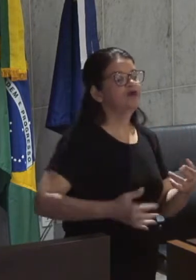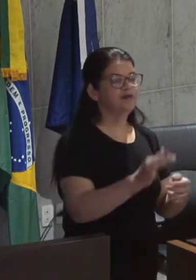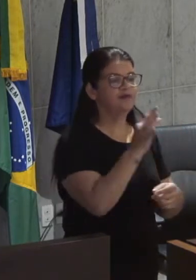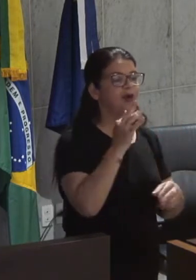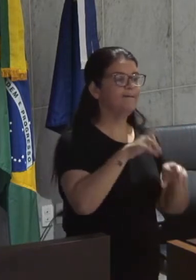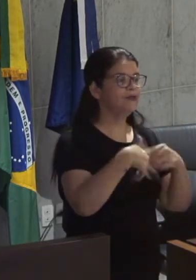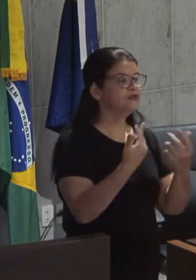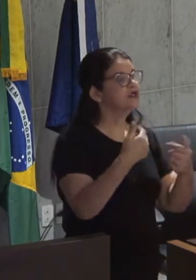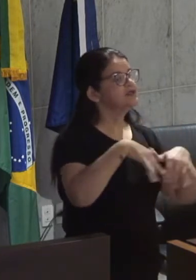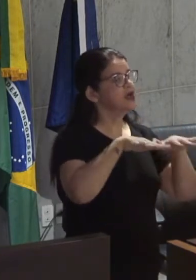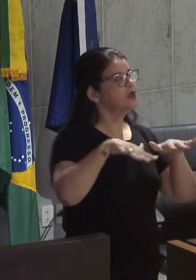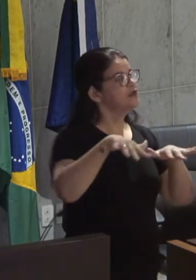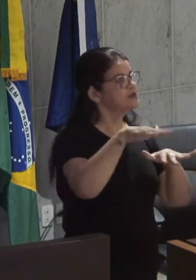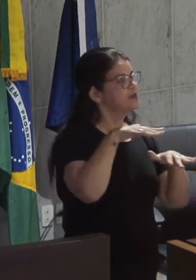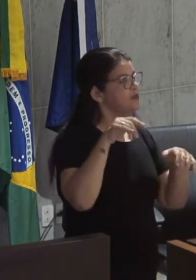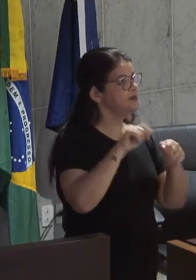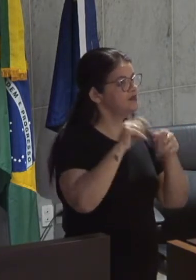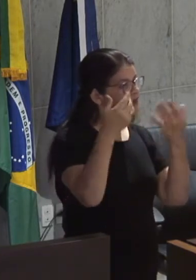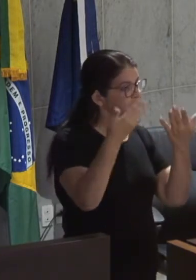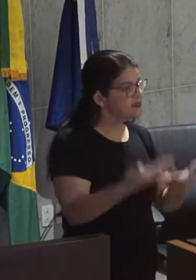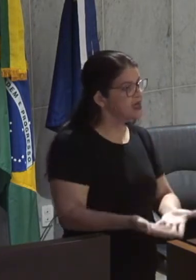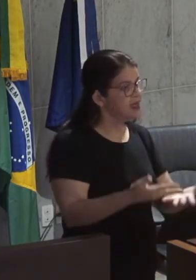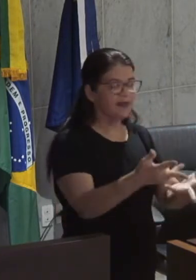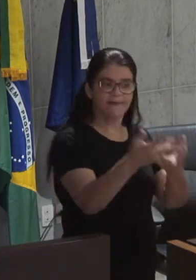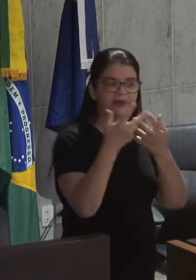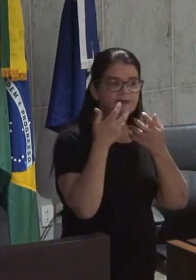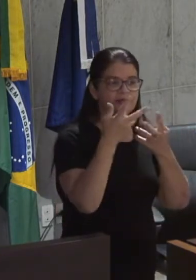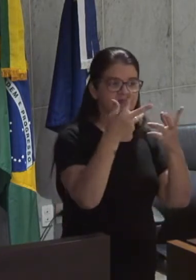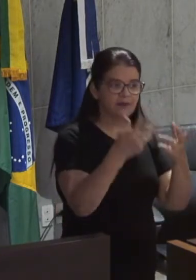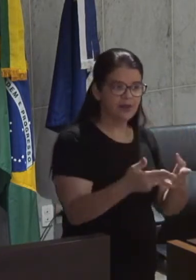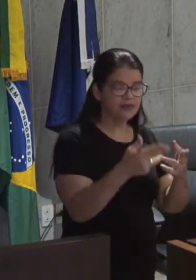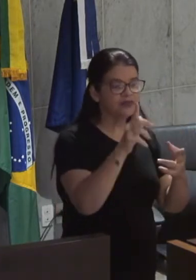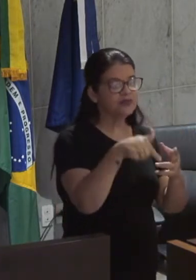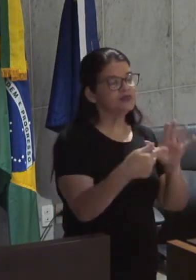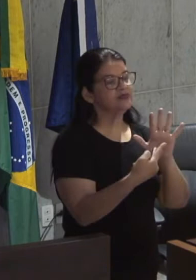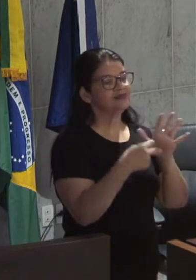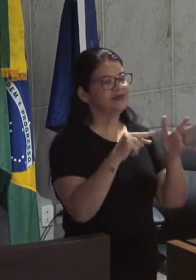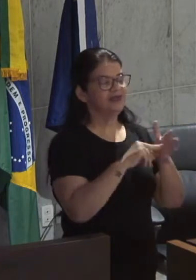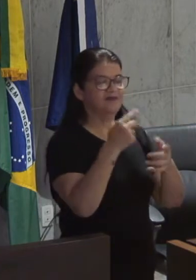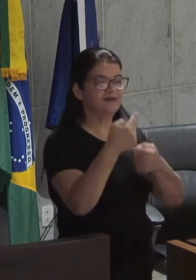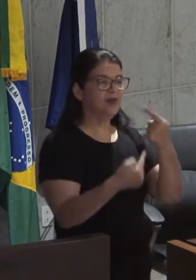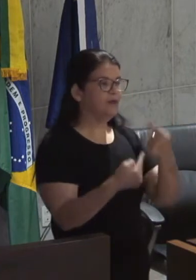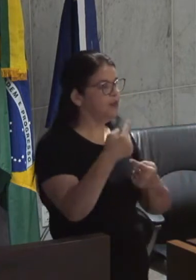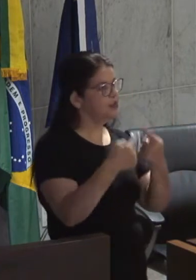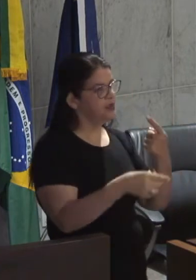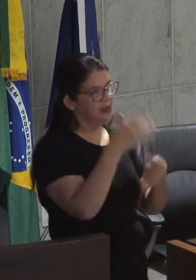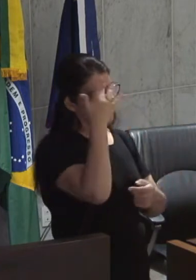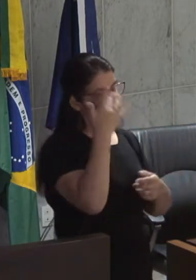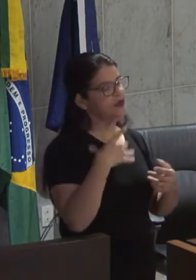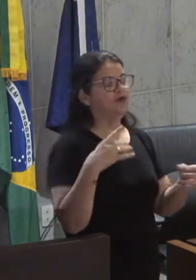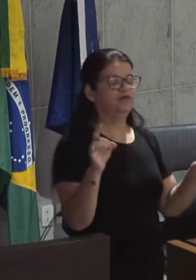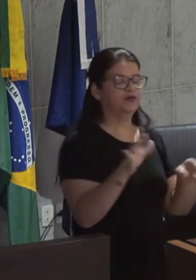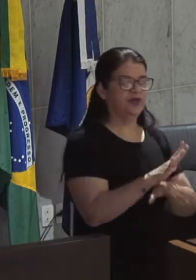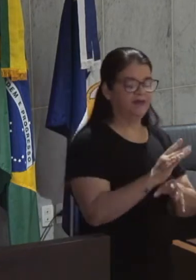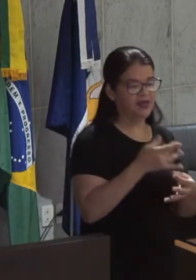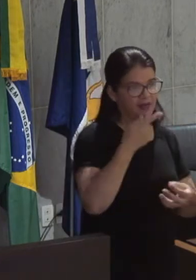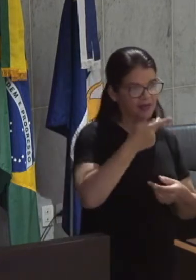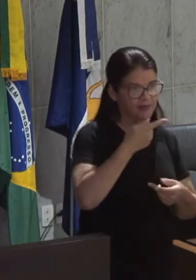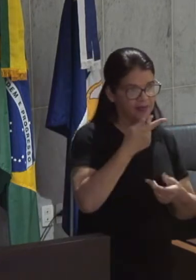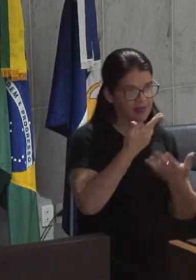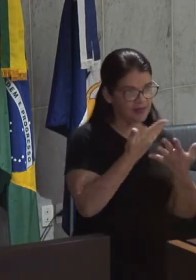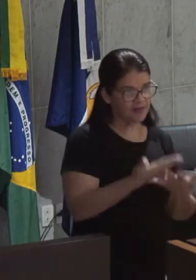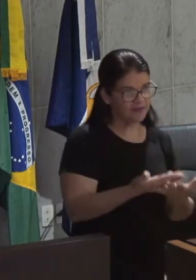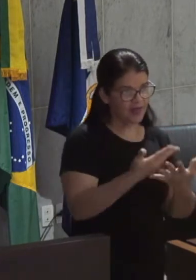sendo feita essa doença pública aqui. Então, para perceber isso, isso é, significa política, pessoal. E eu vou terminar minha intervenção